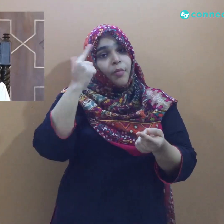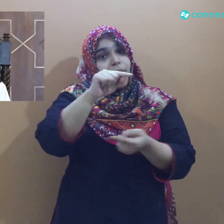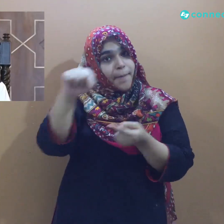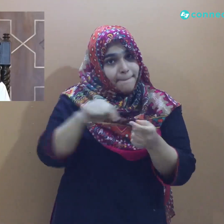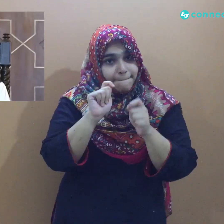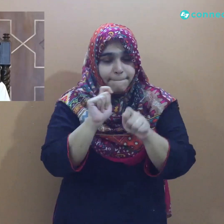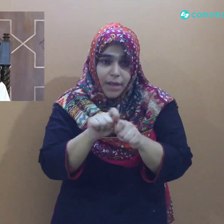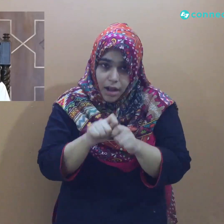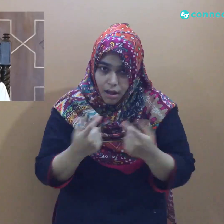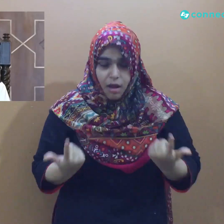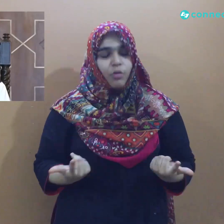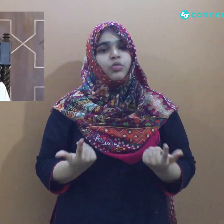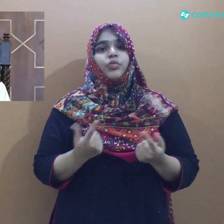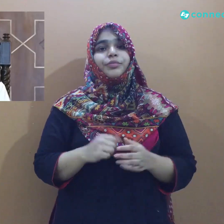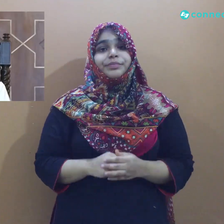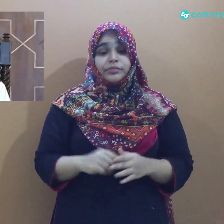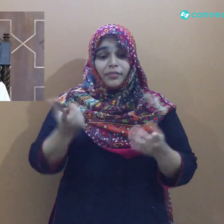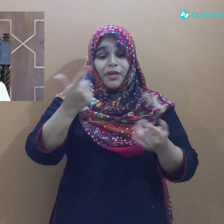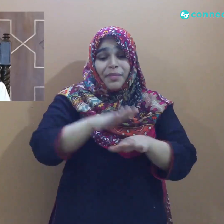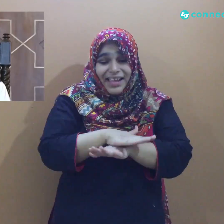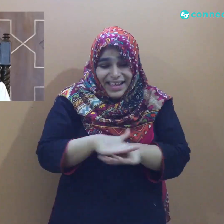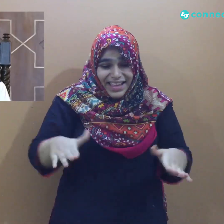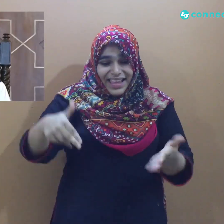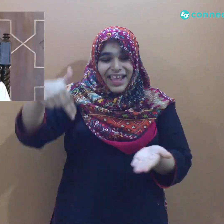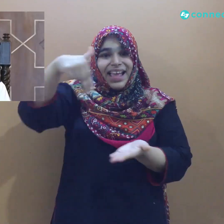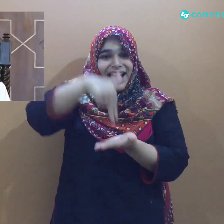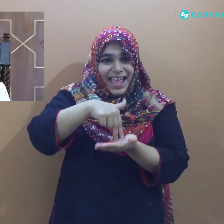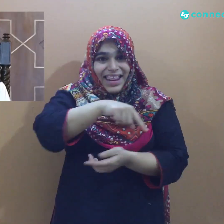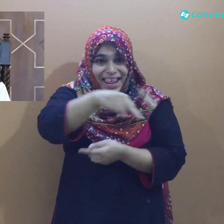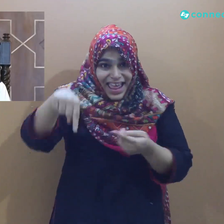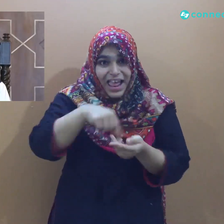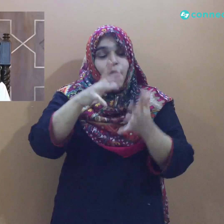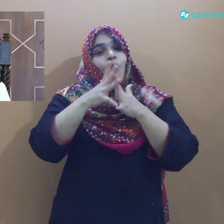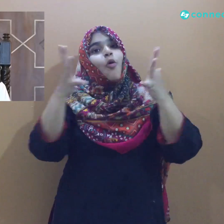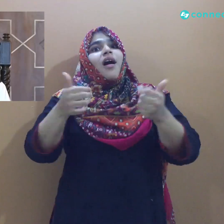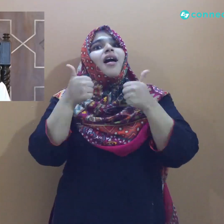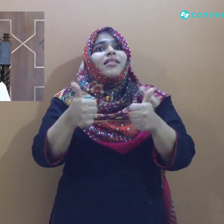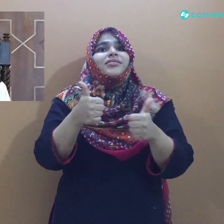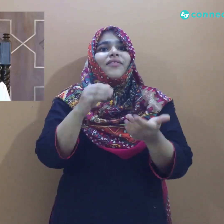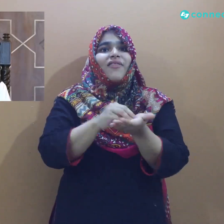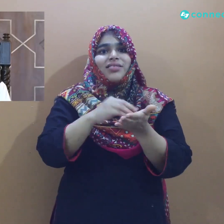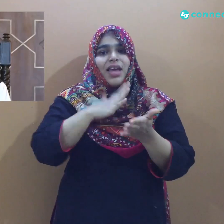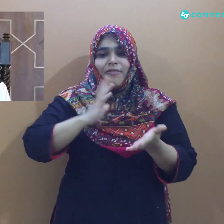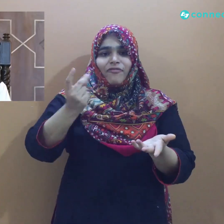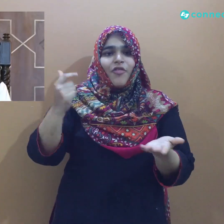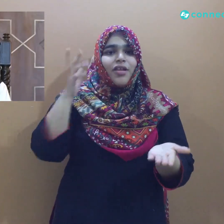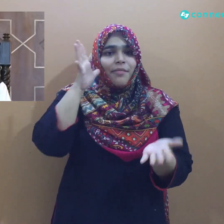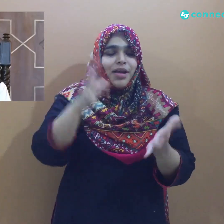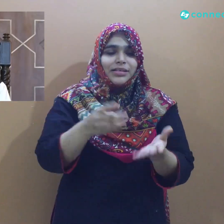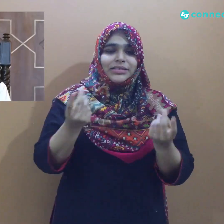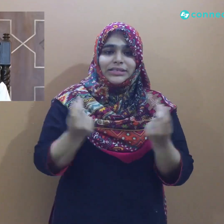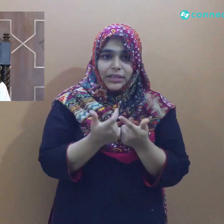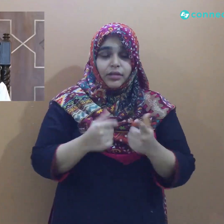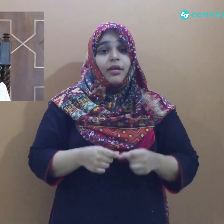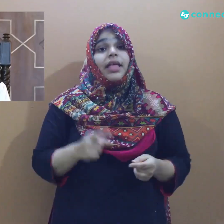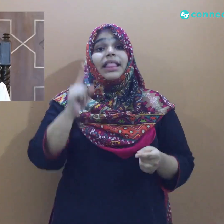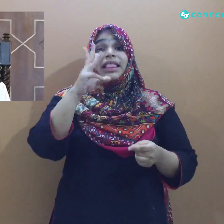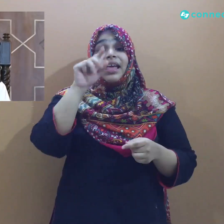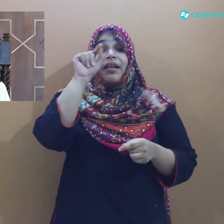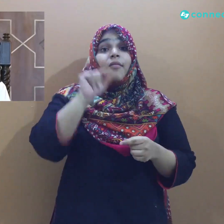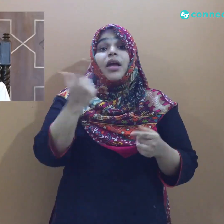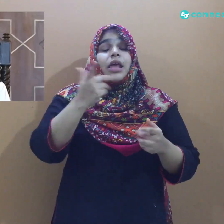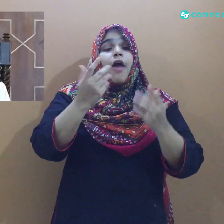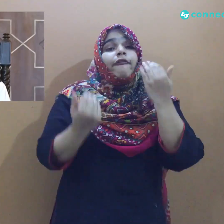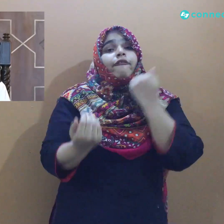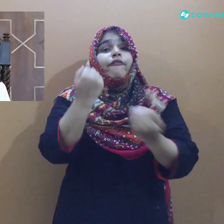مساجد کے منتظمین اگر فرش پر کھڑے ہونے کے لیے نشان لگا لیں تو بہت اچھا ہے۔ 13واں نمبر نقطہ ہے کہ وضو گھر